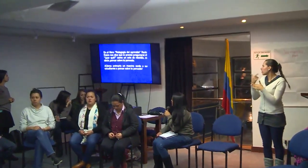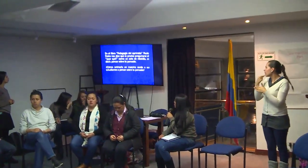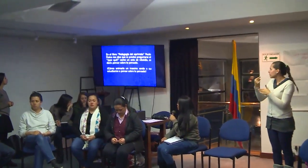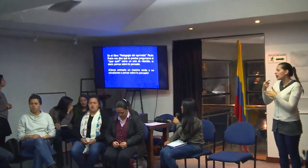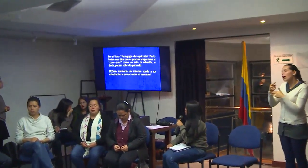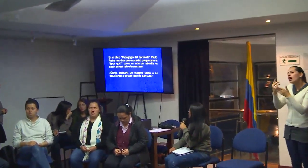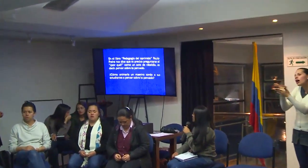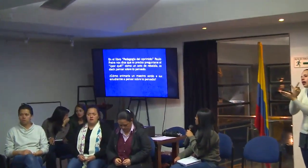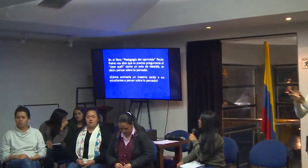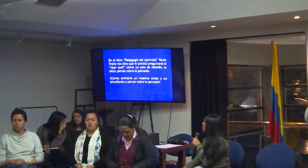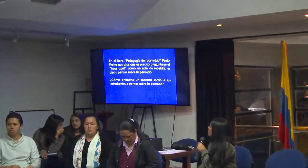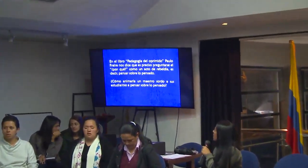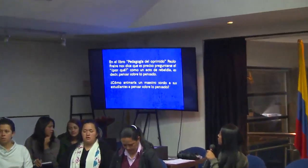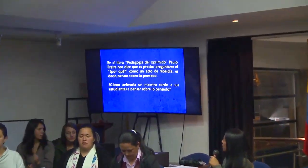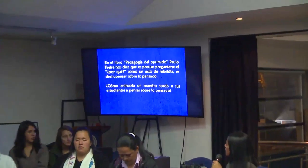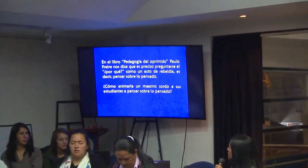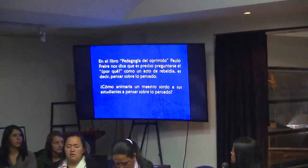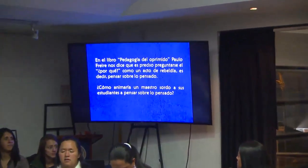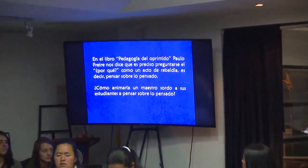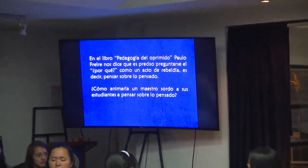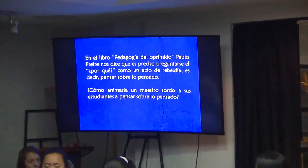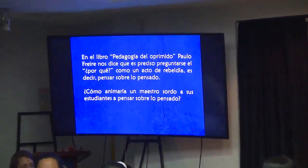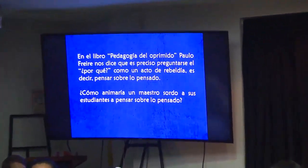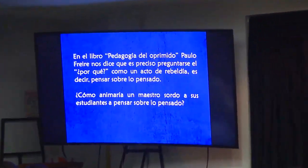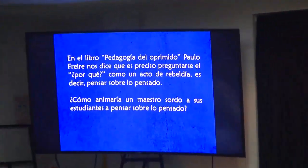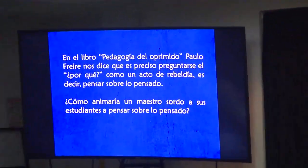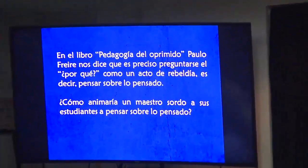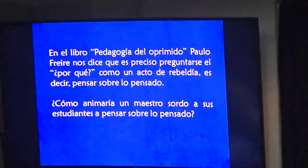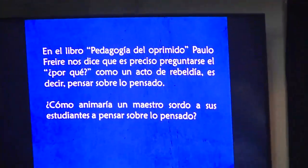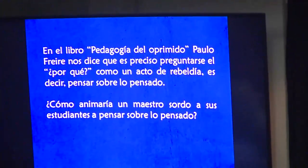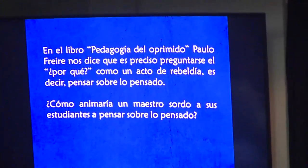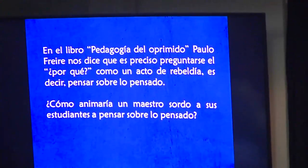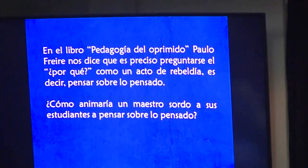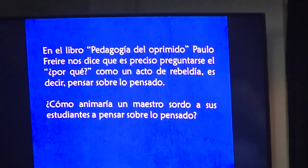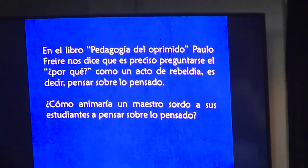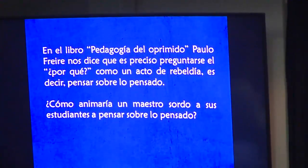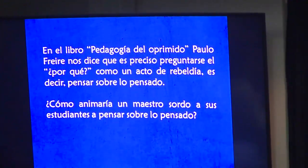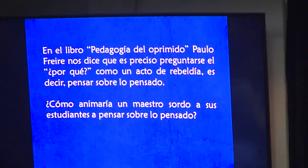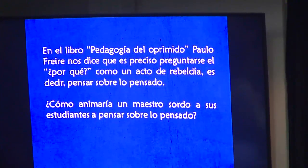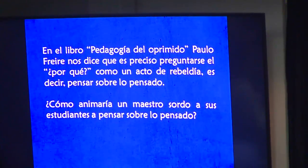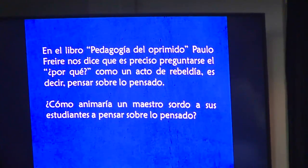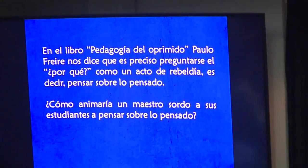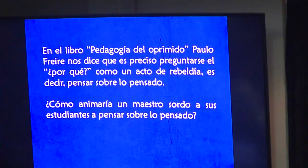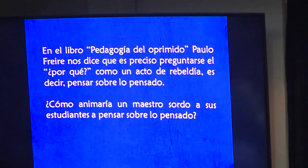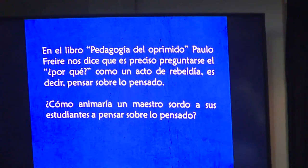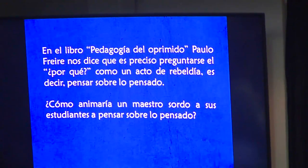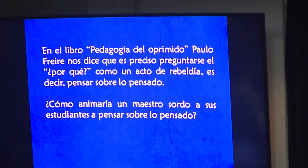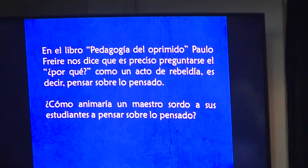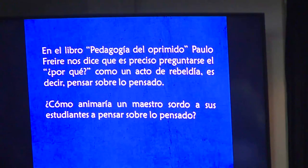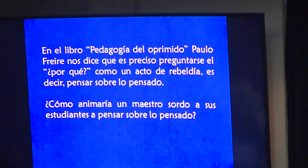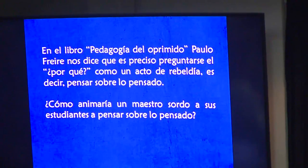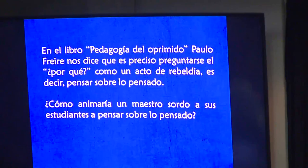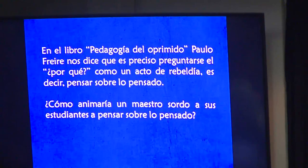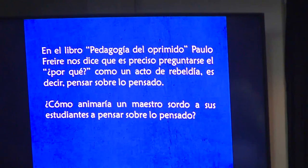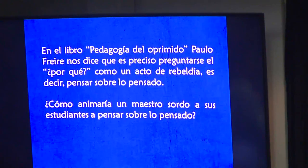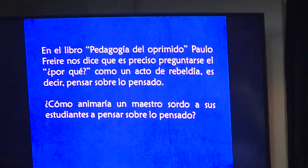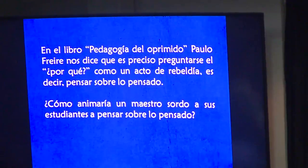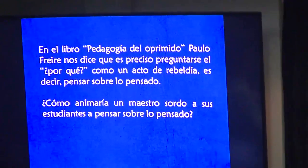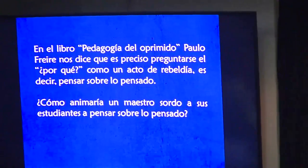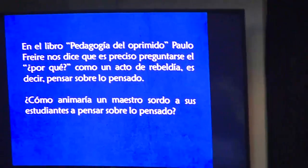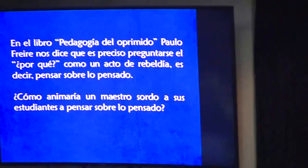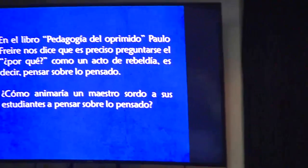libro Pedagogía del Oprimido, Paulo Freire nos dice que es preciso preguntarse el por qué como un acto de rebeldía, es decir, pensar sobre